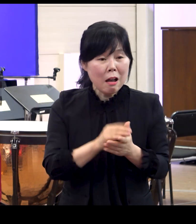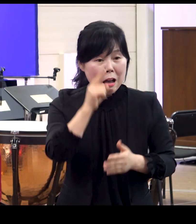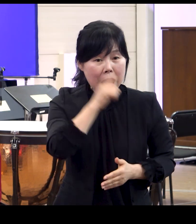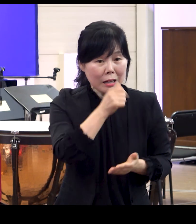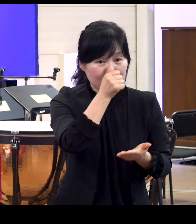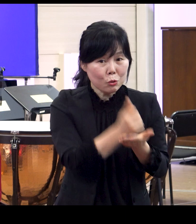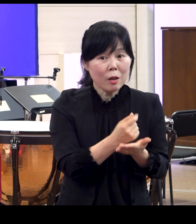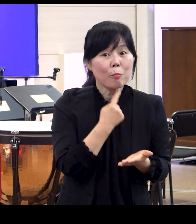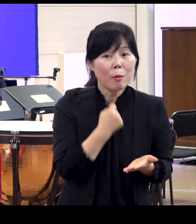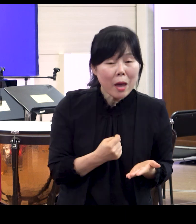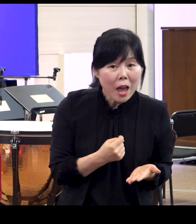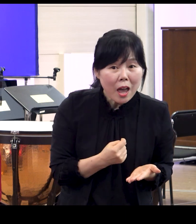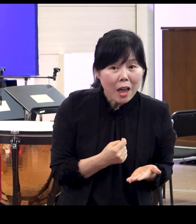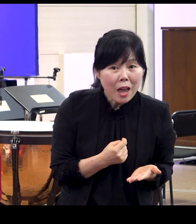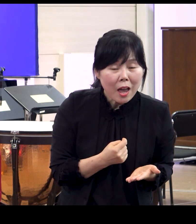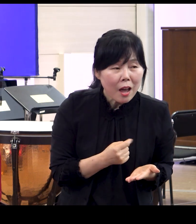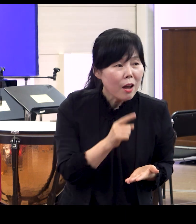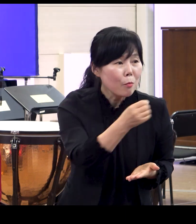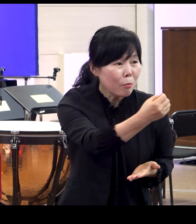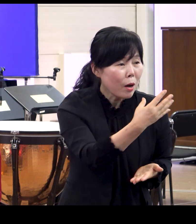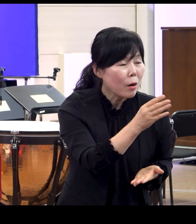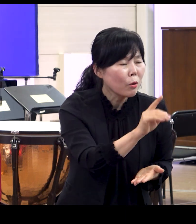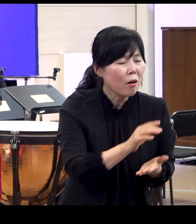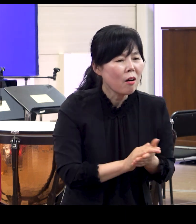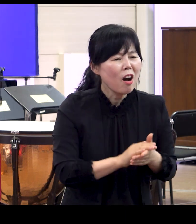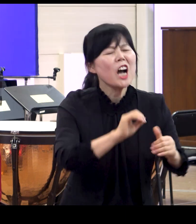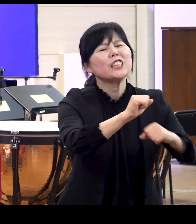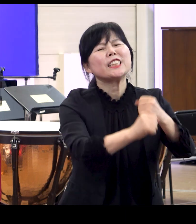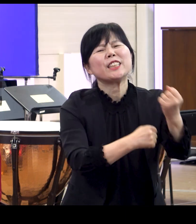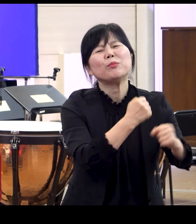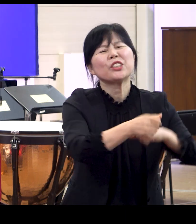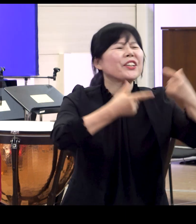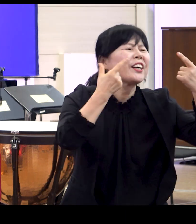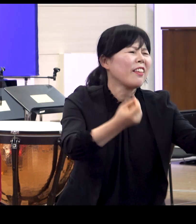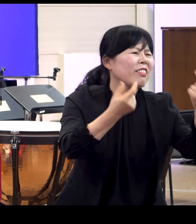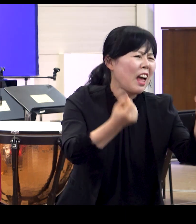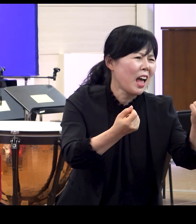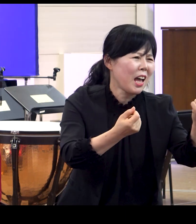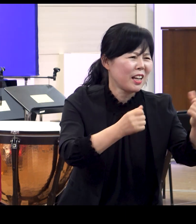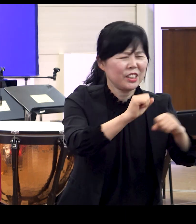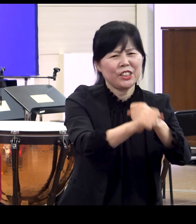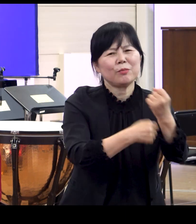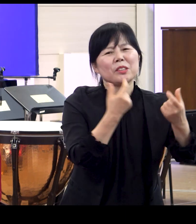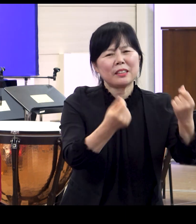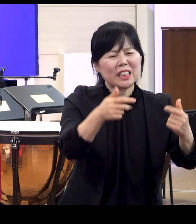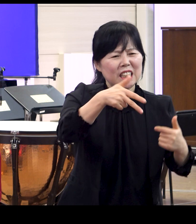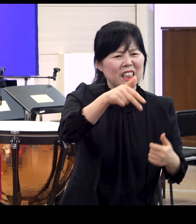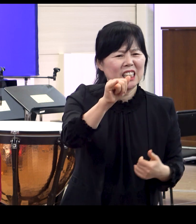사람이 흉악한 범죄를 저질렀을 때 뭐라고 표현하나요? 짐승 같은 짓을 했다.